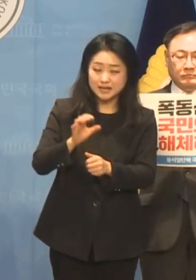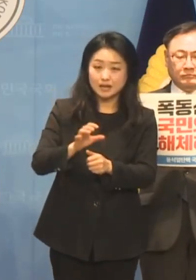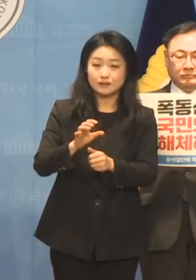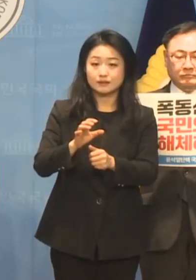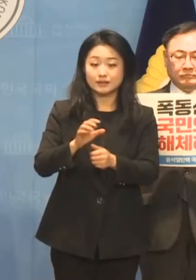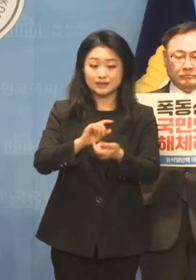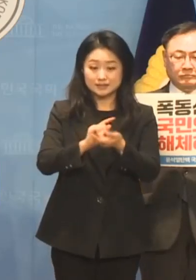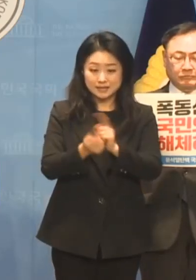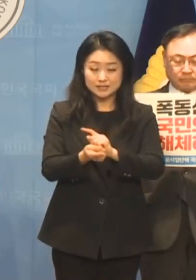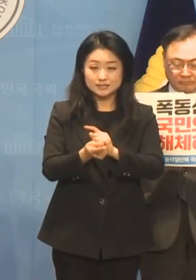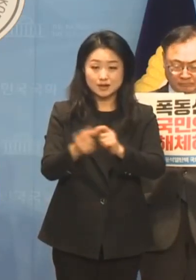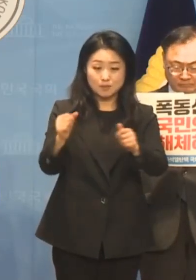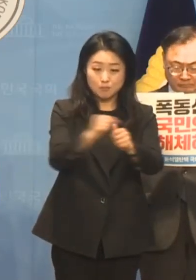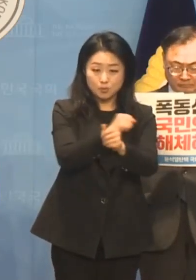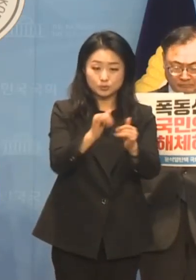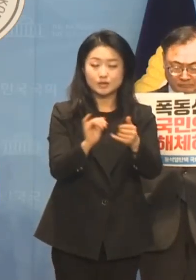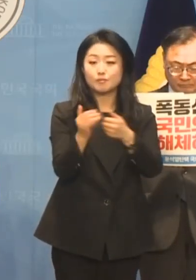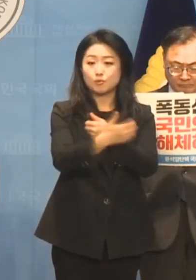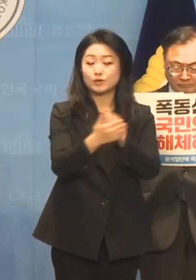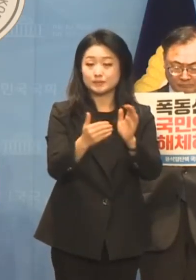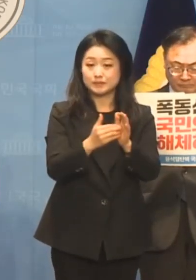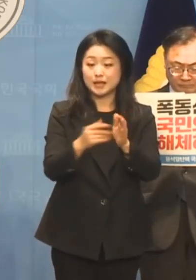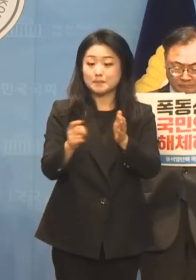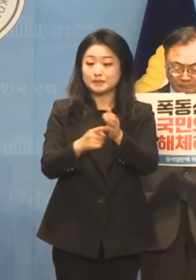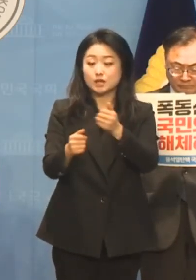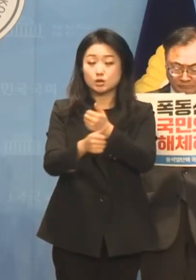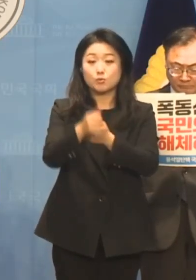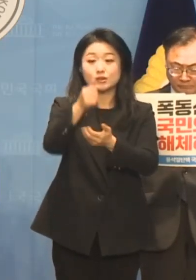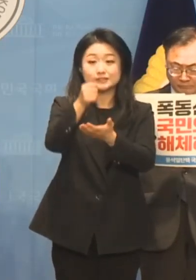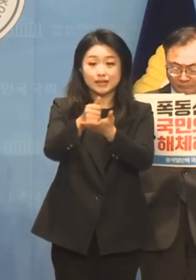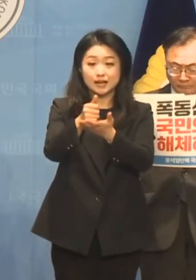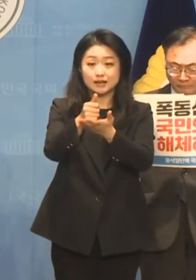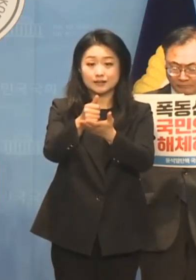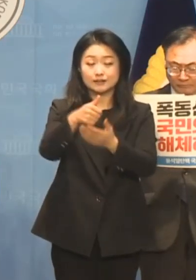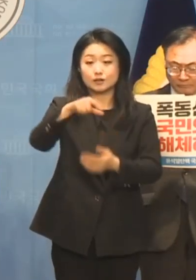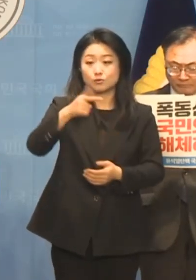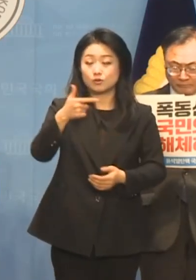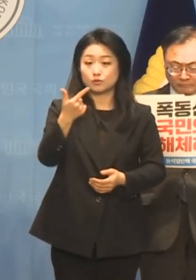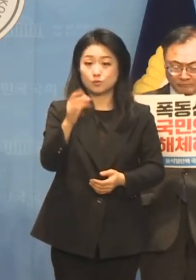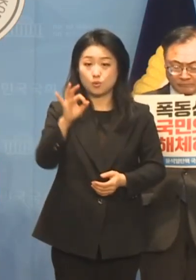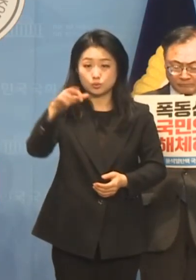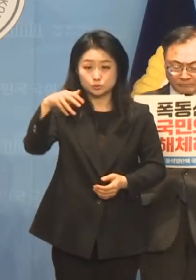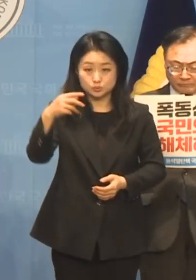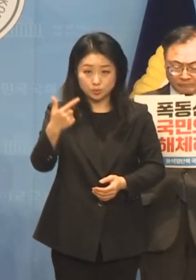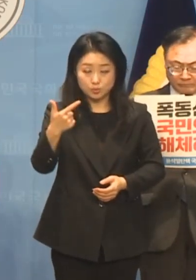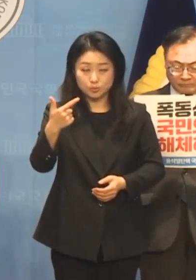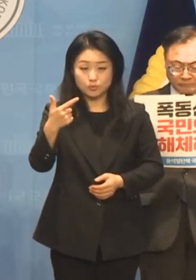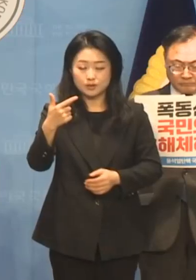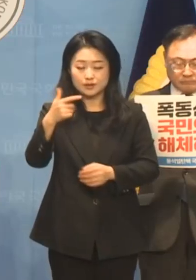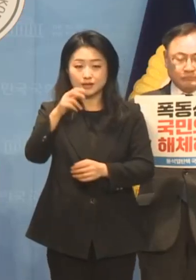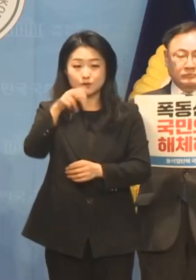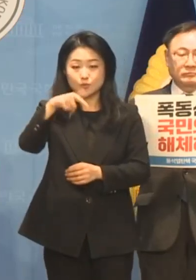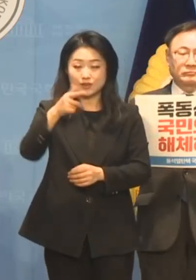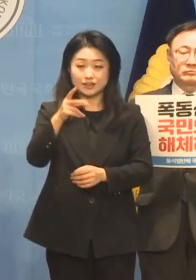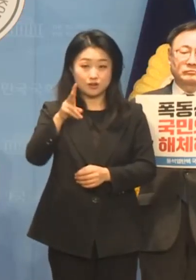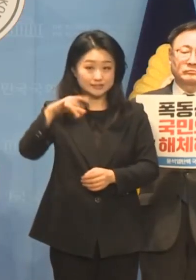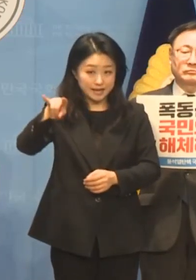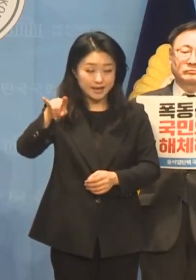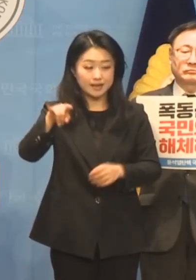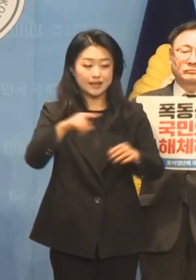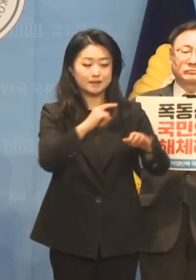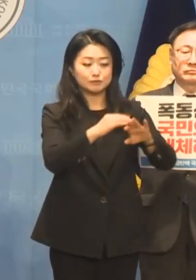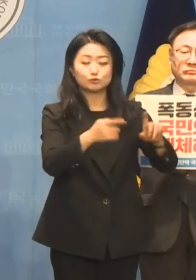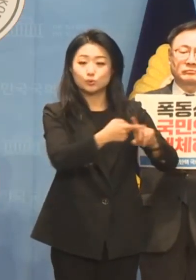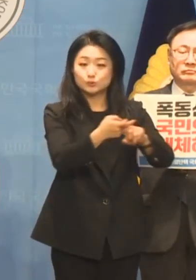나섰습니다. 권영세 비대위원장은 민노총 앞에서는 한없이 순한 양이었던 경찰이